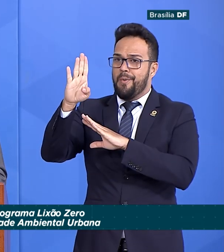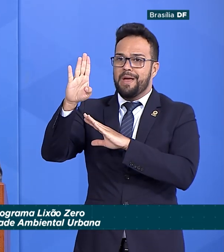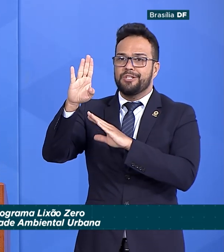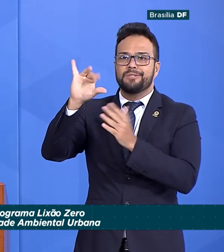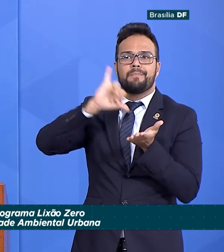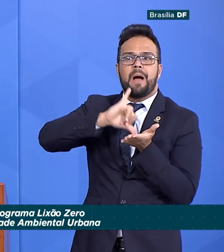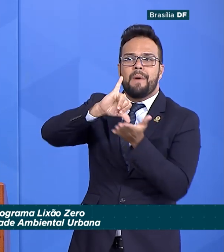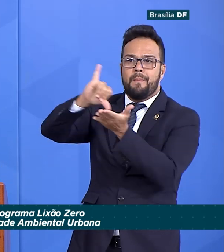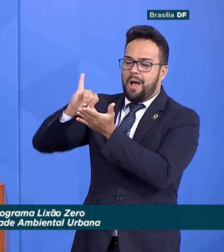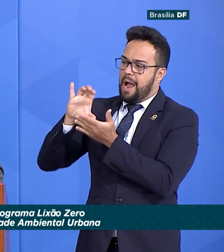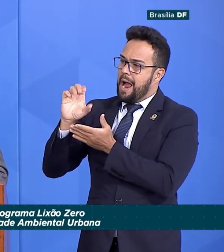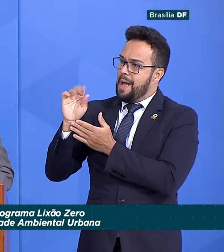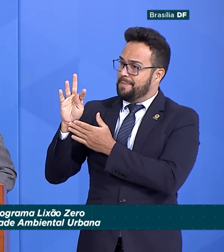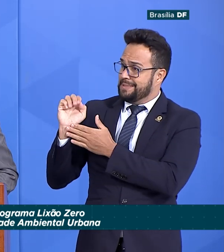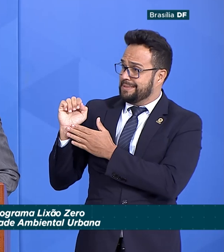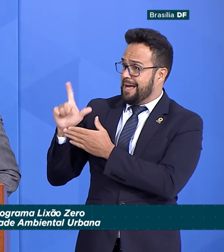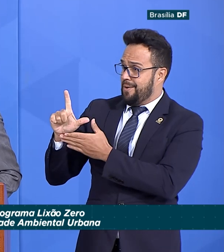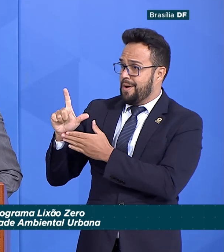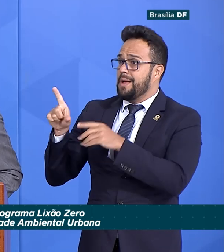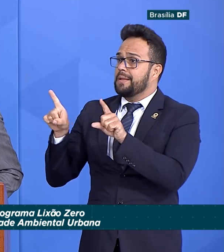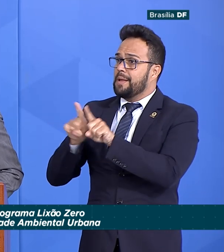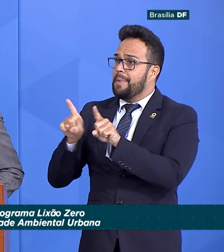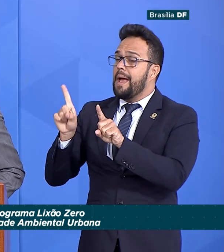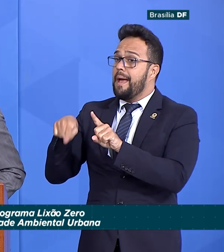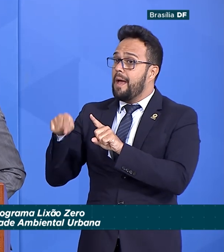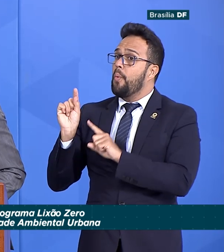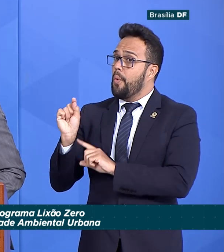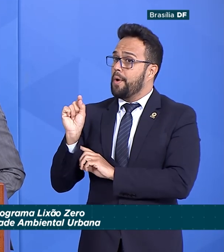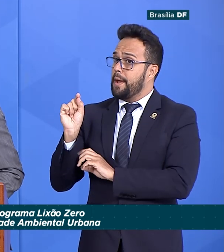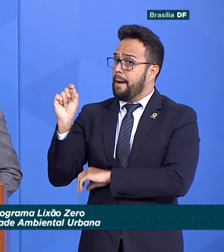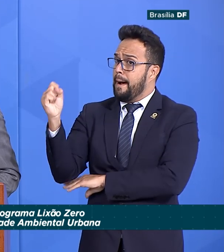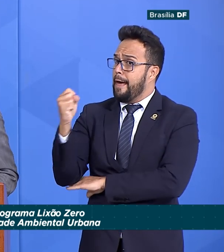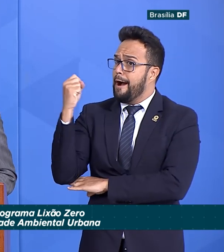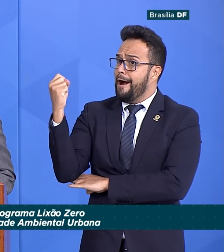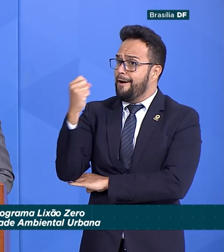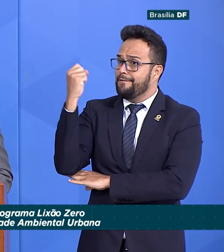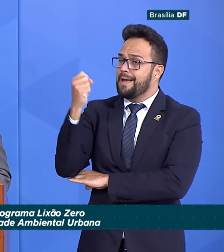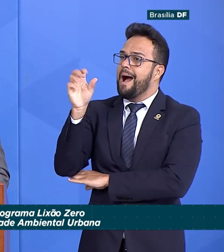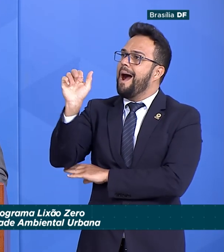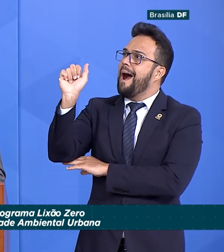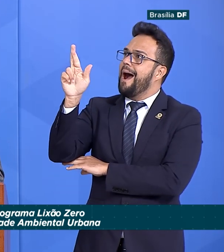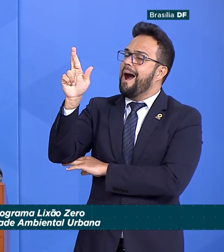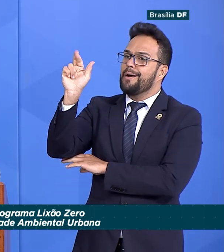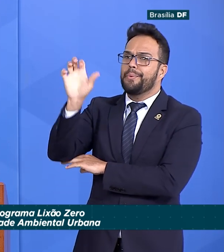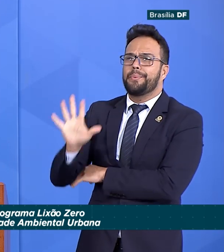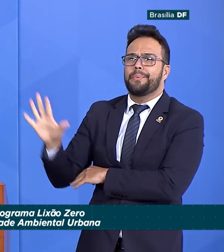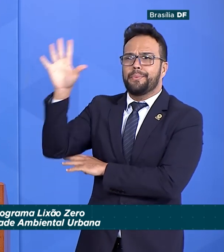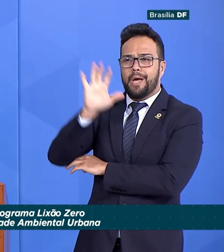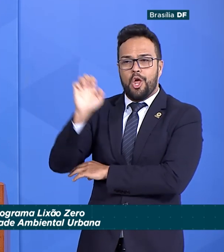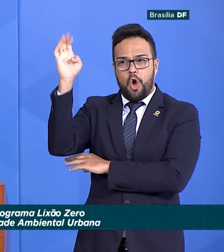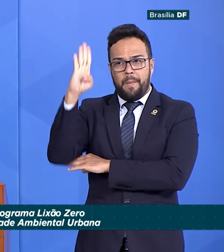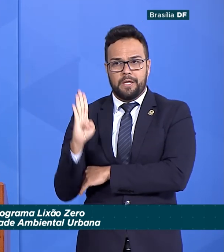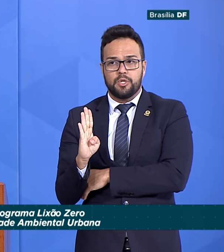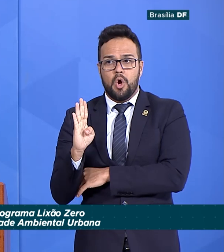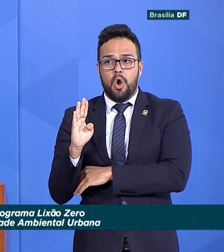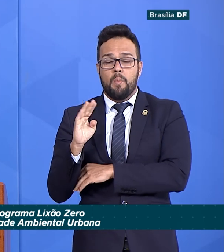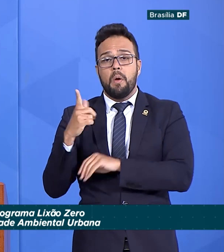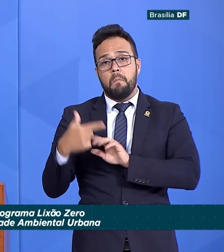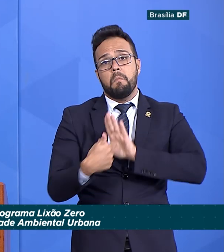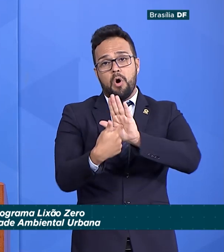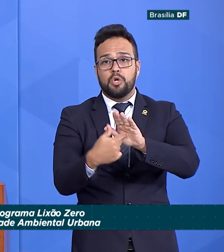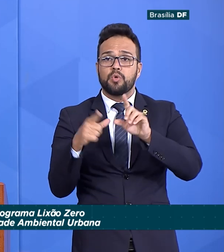que, aliás, senhor presidente, não é mais grave o tema da qualidade do ar no Brasil, graças ao nosso exemplo